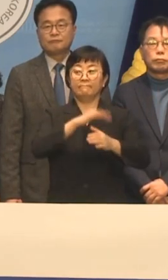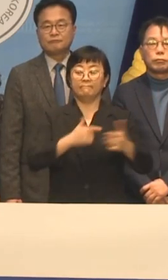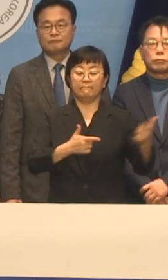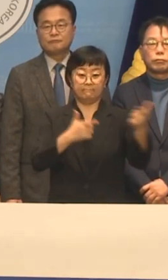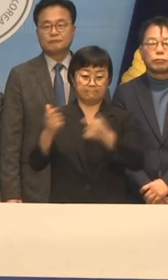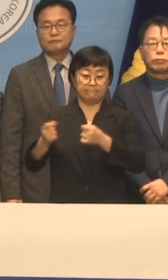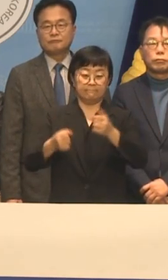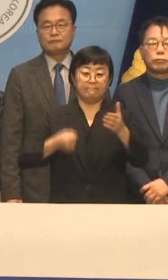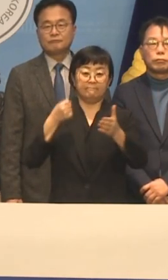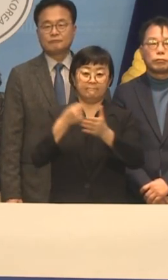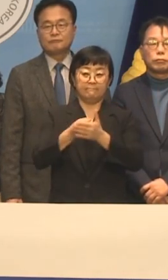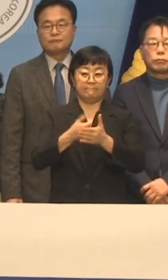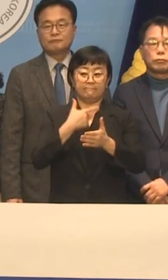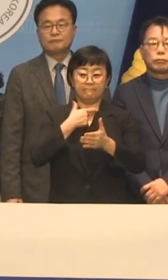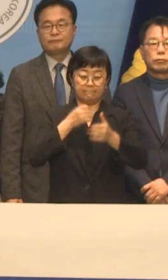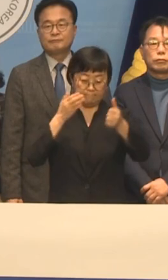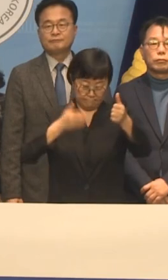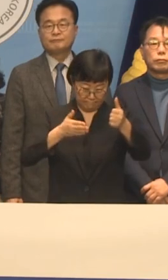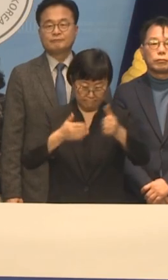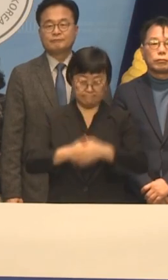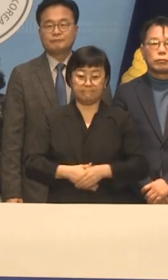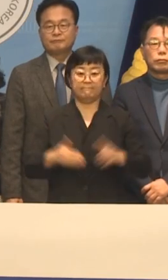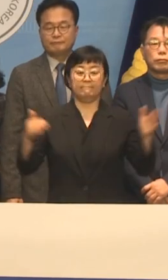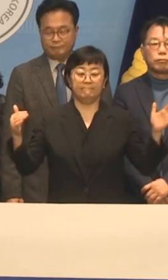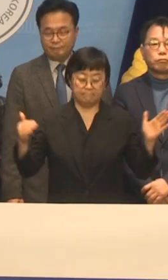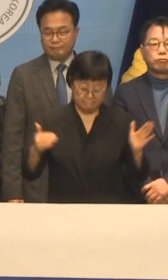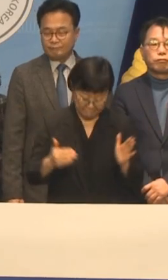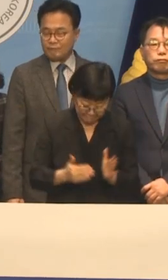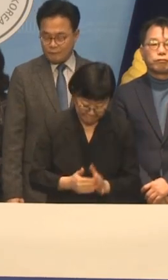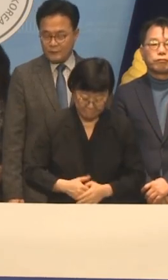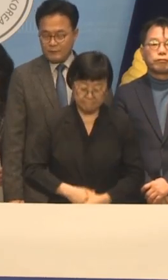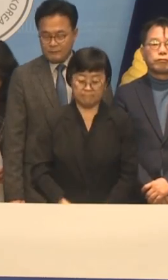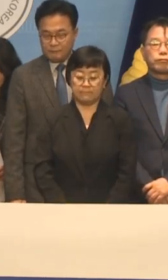모두의 다짐이기를 부탁드립니다. 이상입니다.